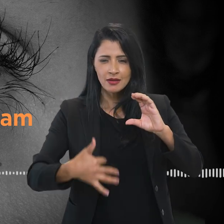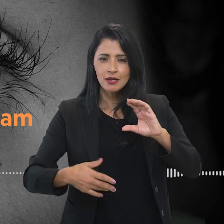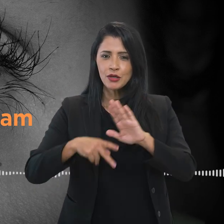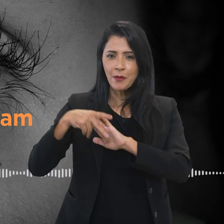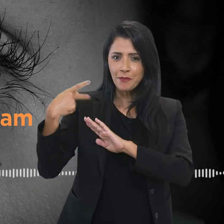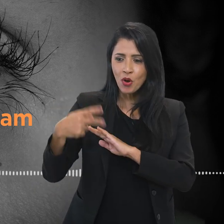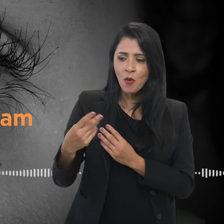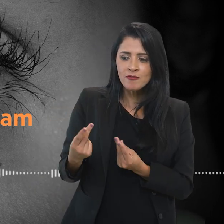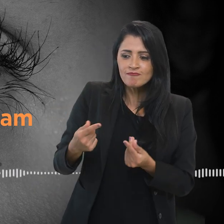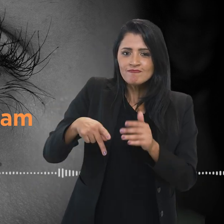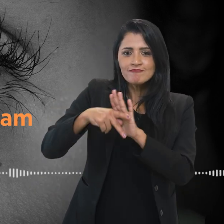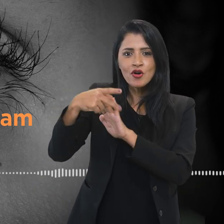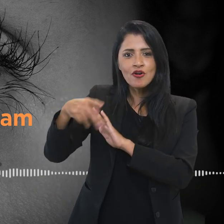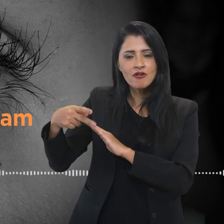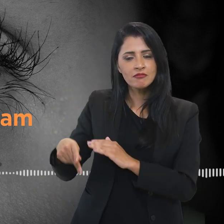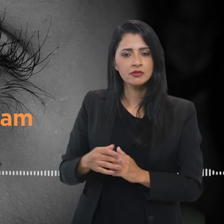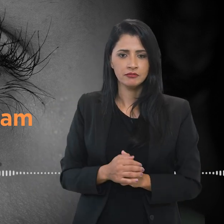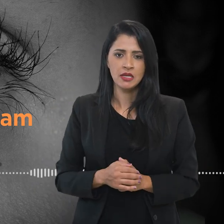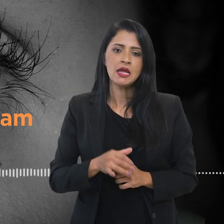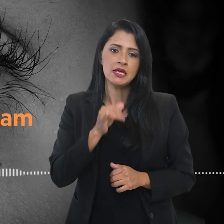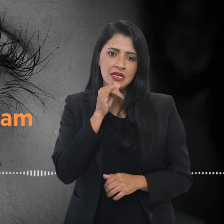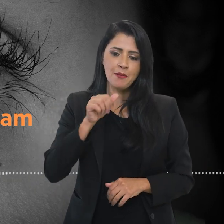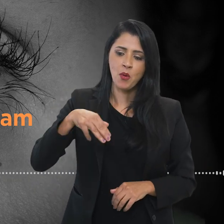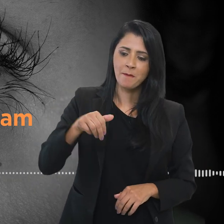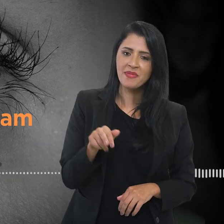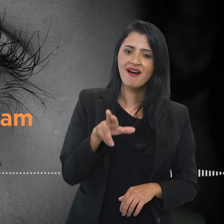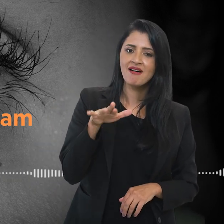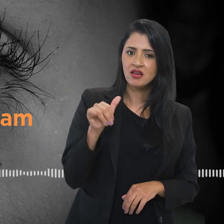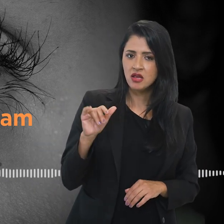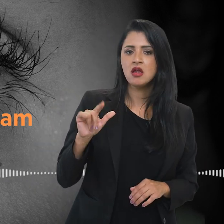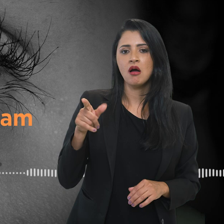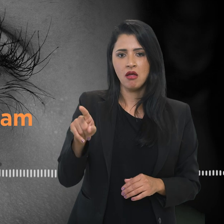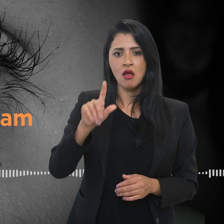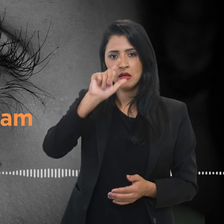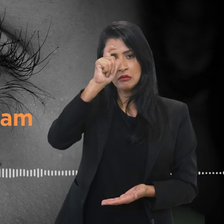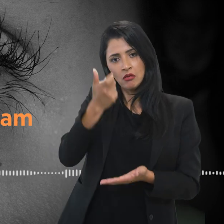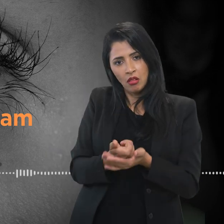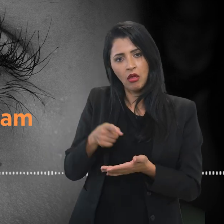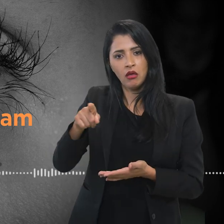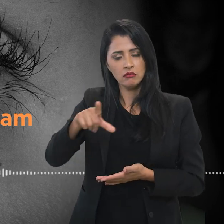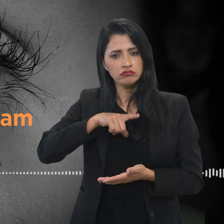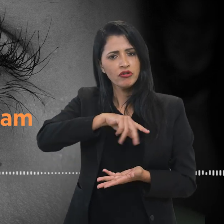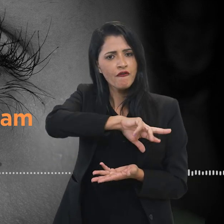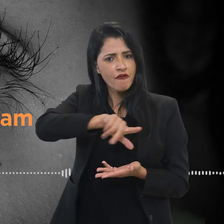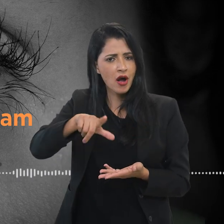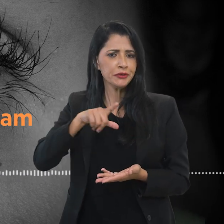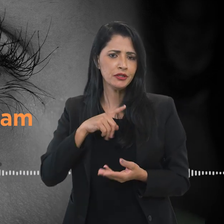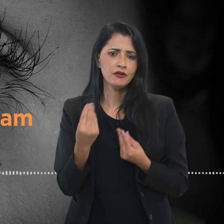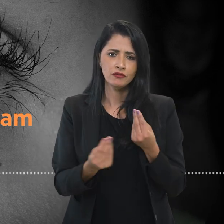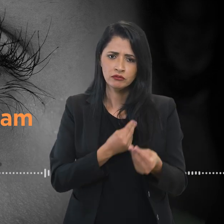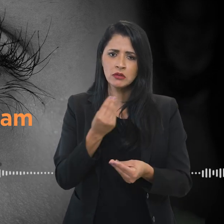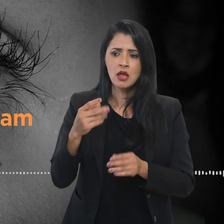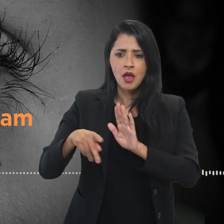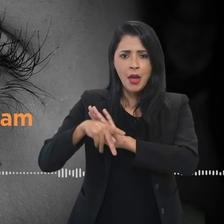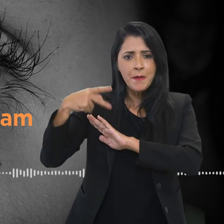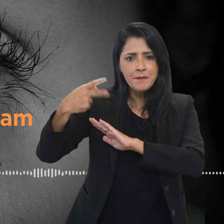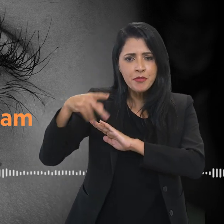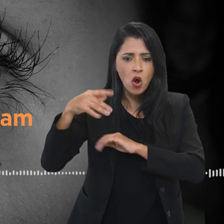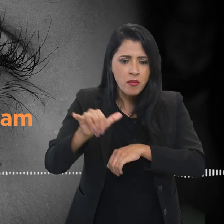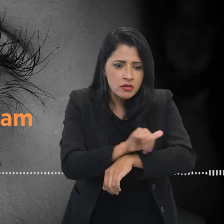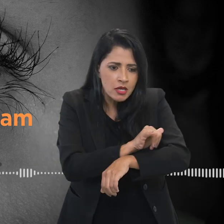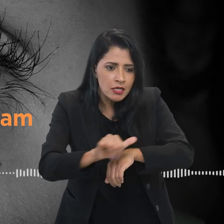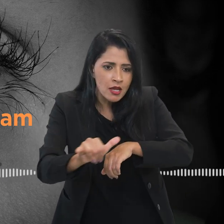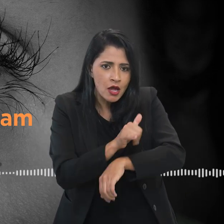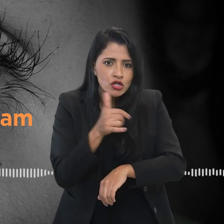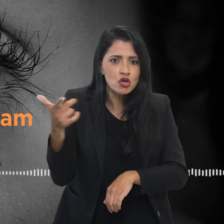Também trazer essas histórias, né, essas características, né, tão peculiares. Ouvimos, por exemplo, a Maria Eugênia, que é disléxica, e teve, como em